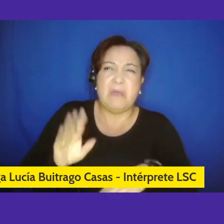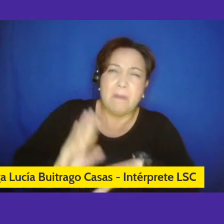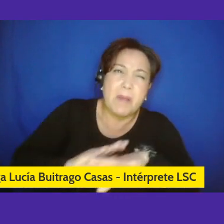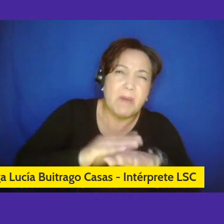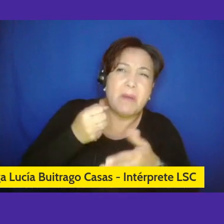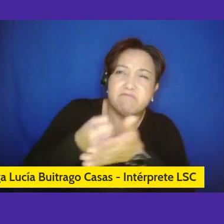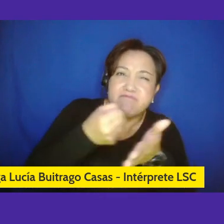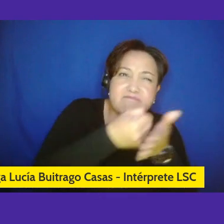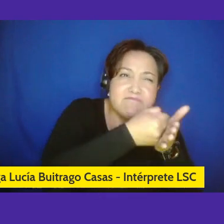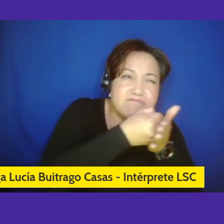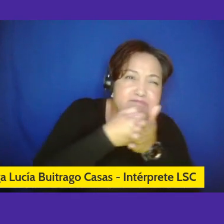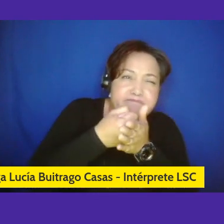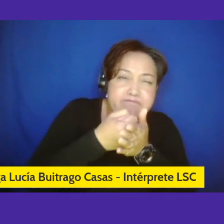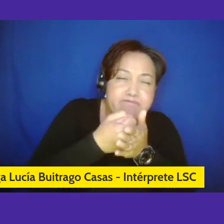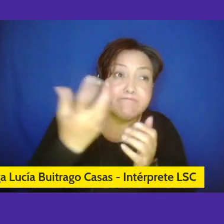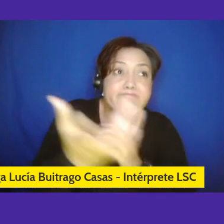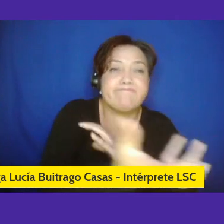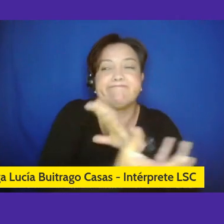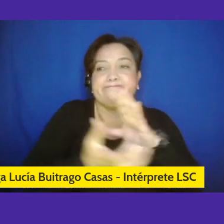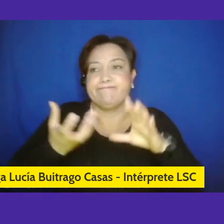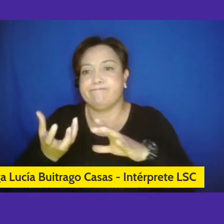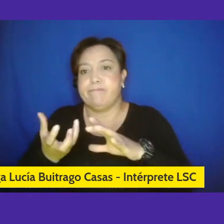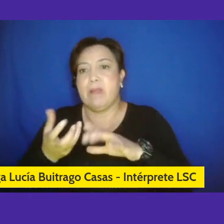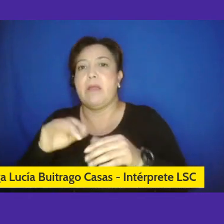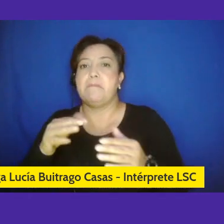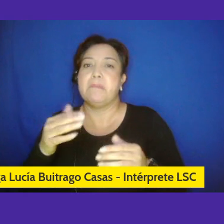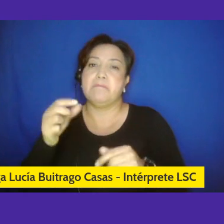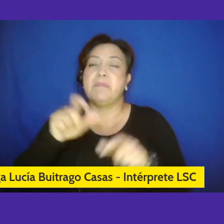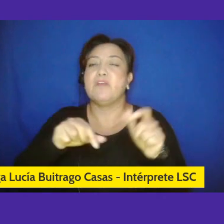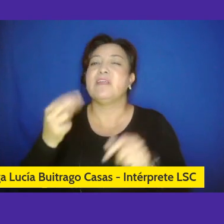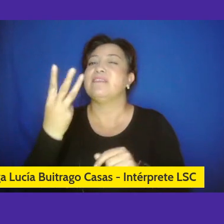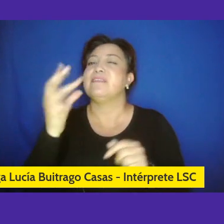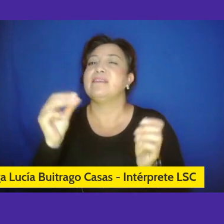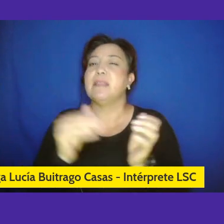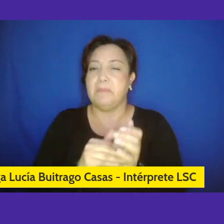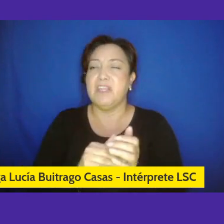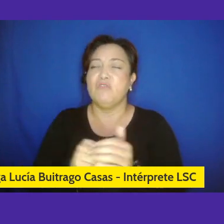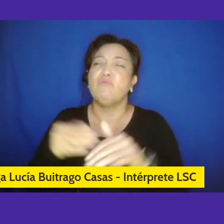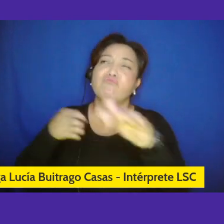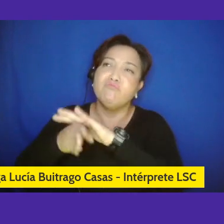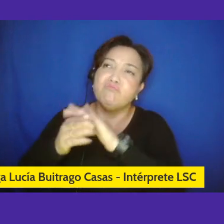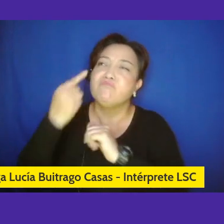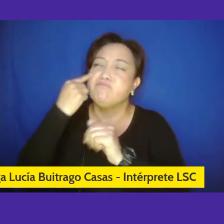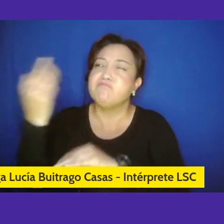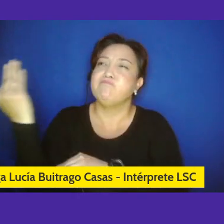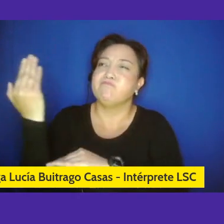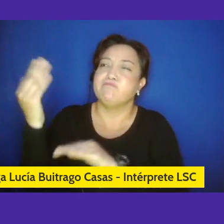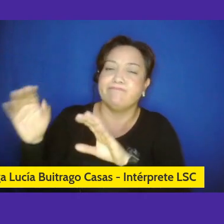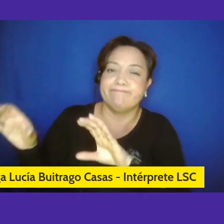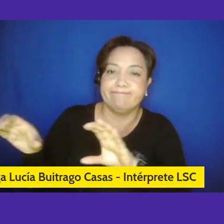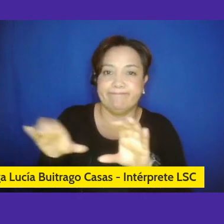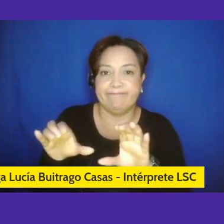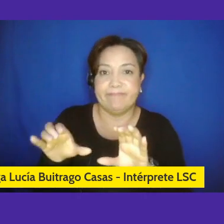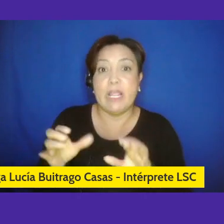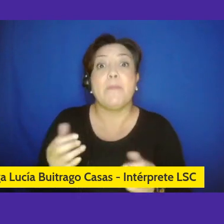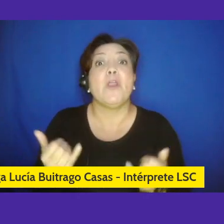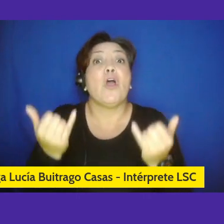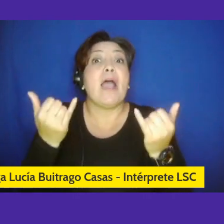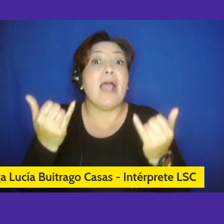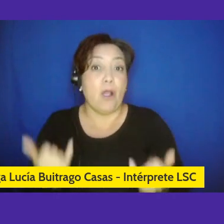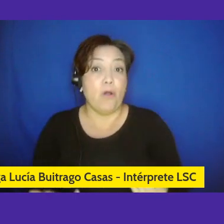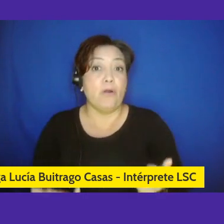eso. Entonces el público existe, el tema que la película no tiene el tiempo para que la gente se entere, o la